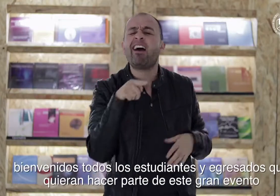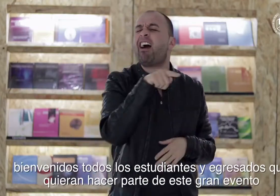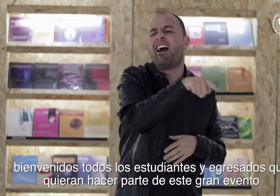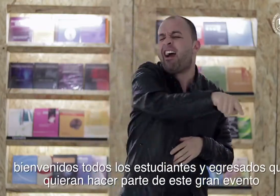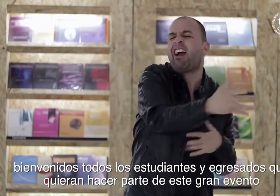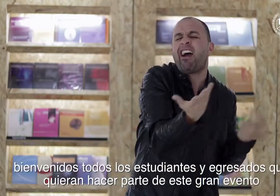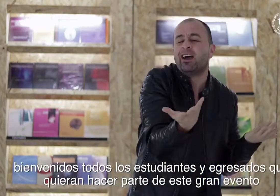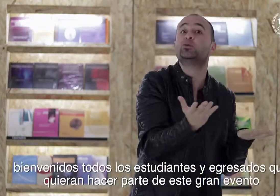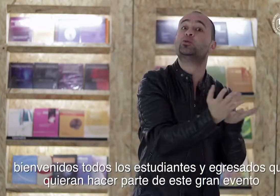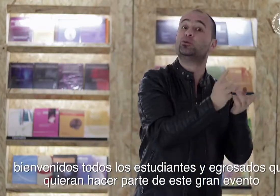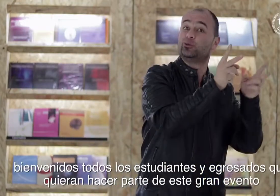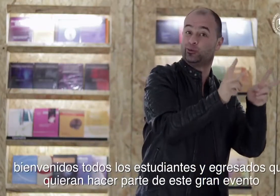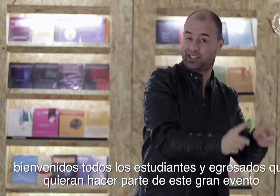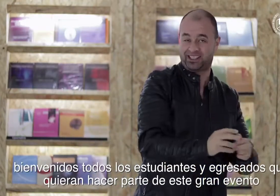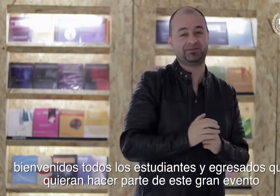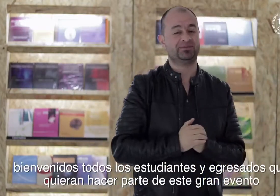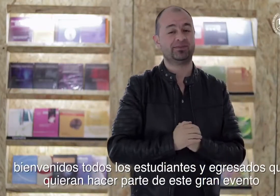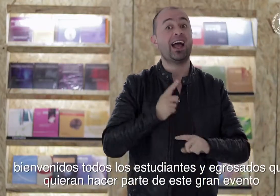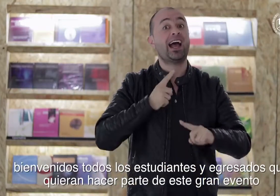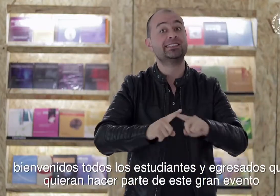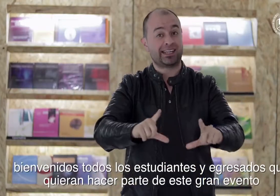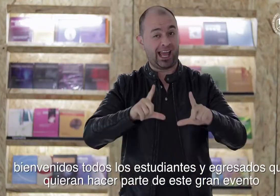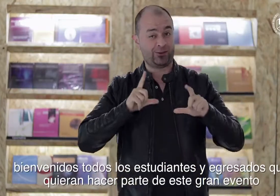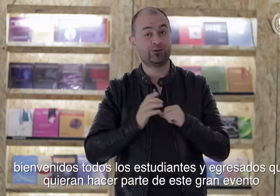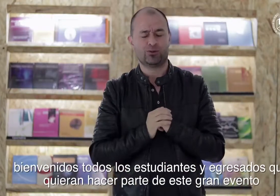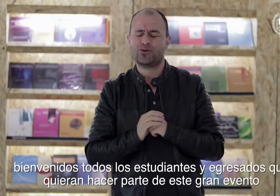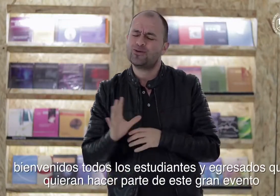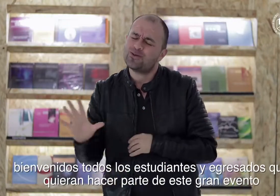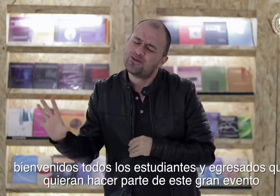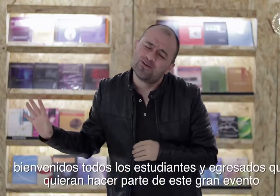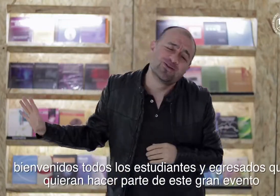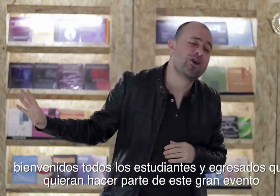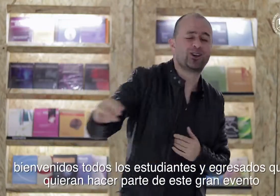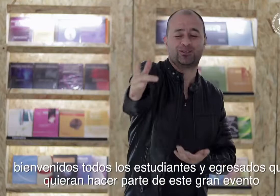Bienvenidos todos los estudiantes egresados que quieran hacer parte de este gran evento.